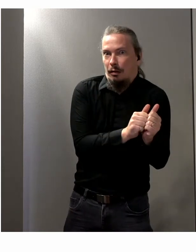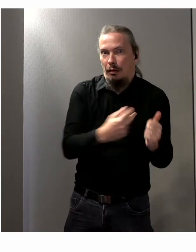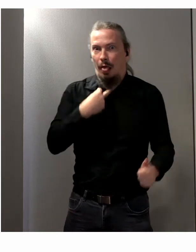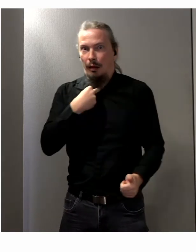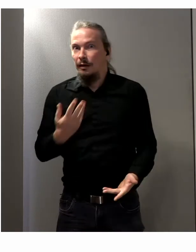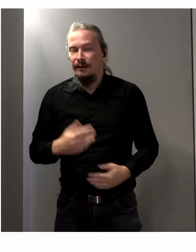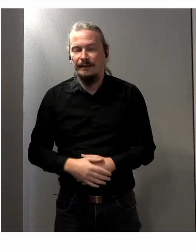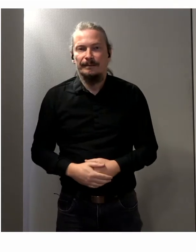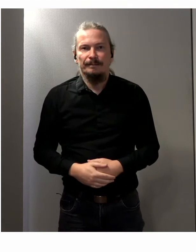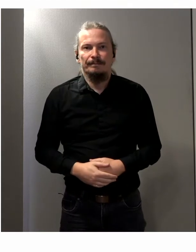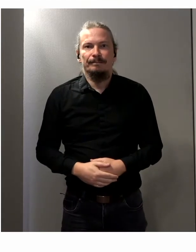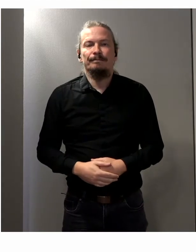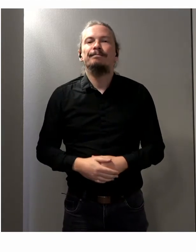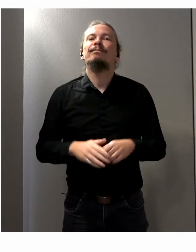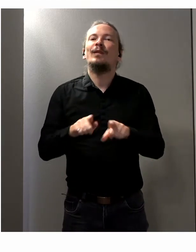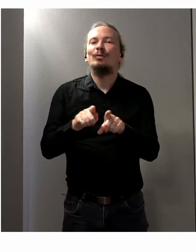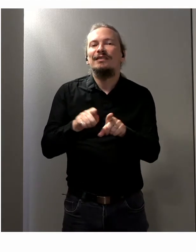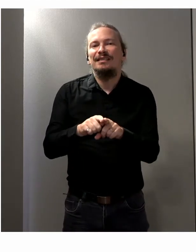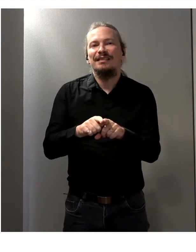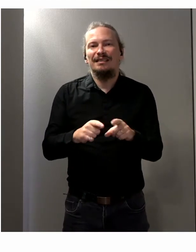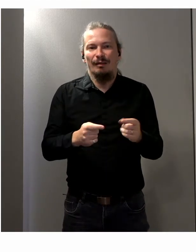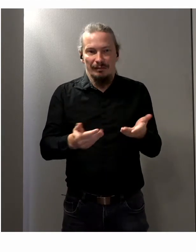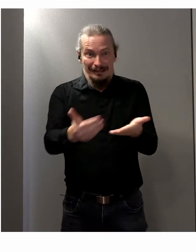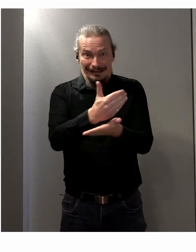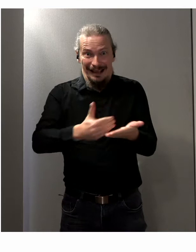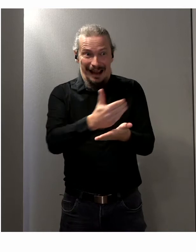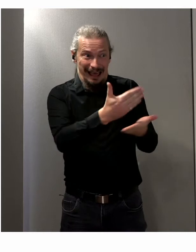aussi de par l'absence ou la faiblesse de revenus qui